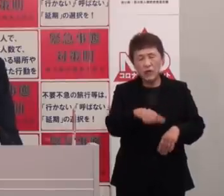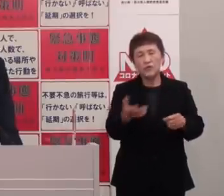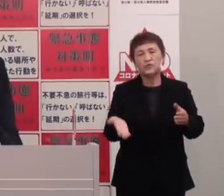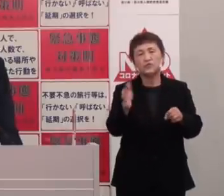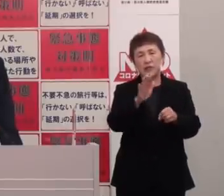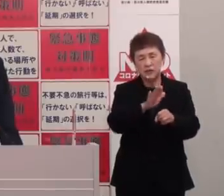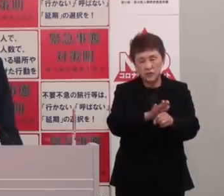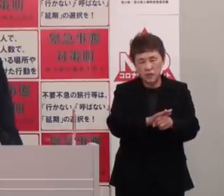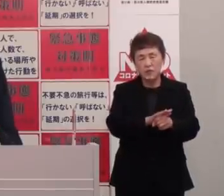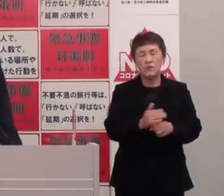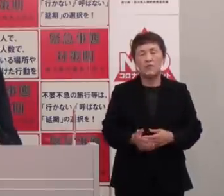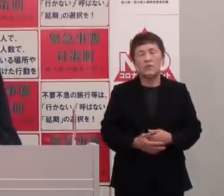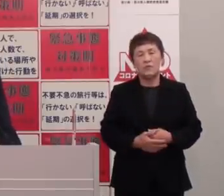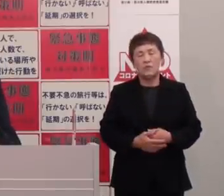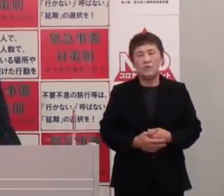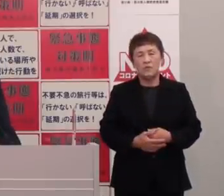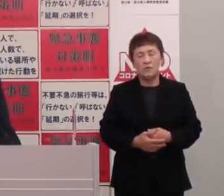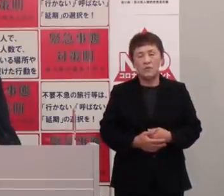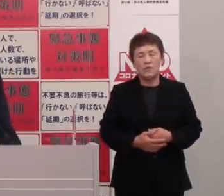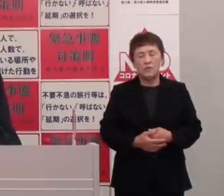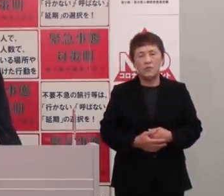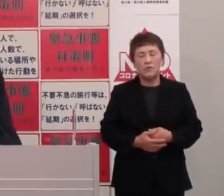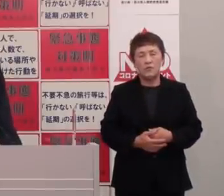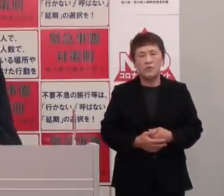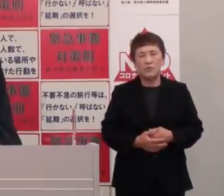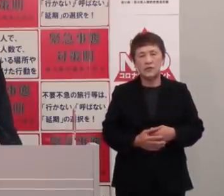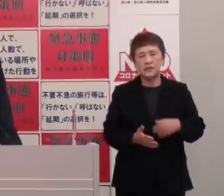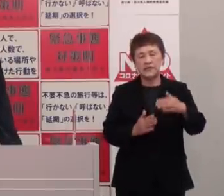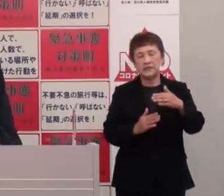当にこの最大療養者数